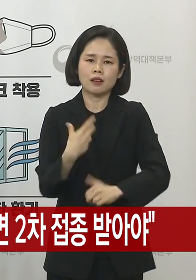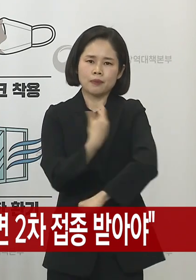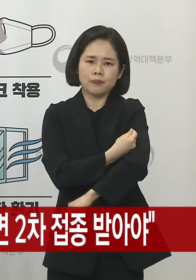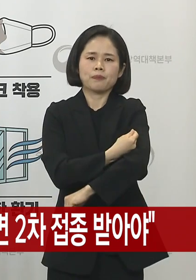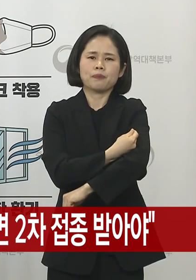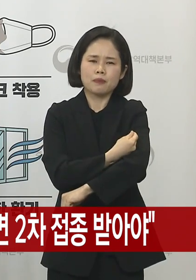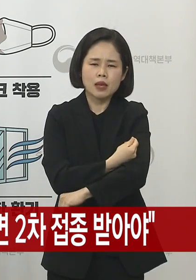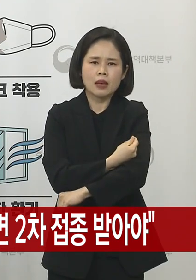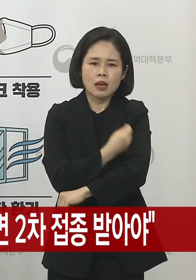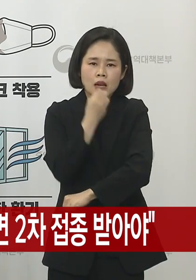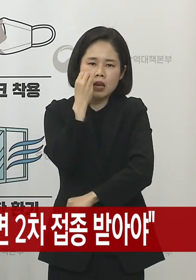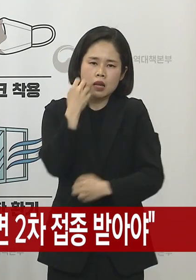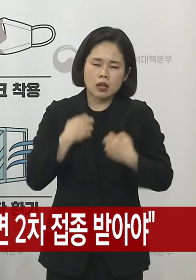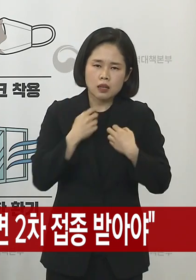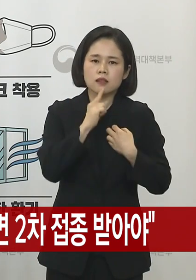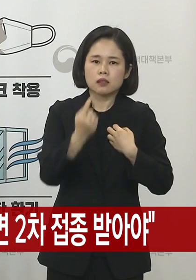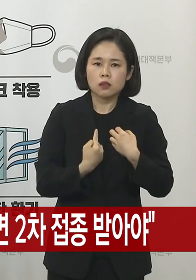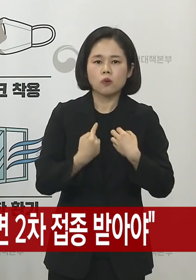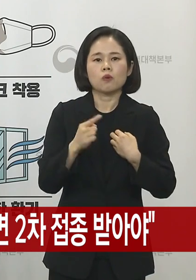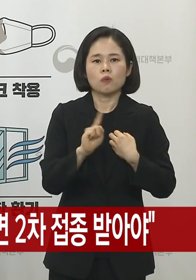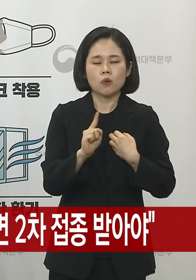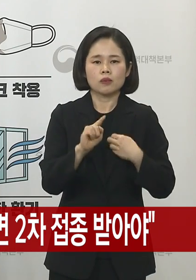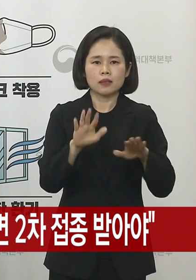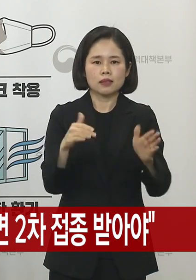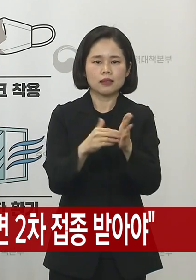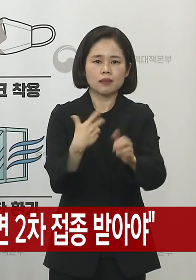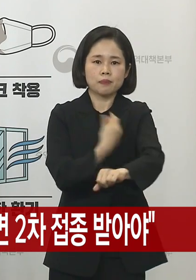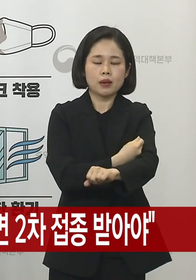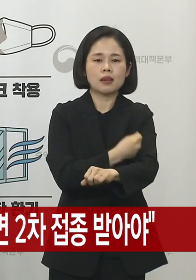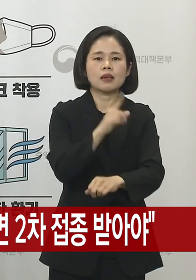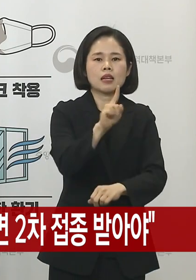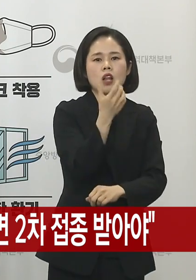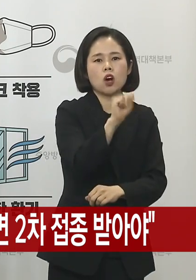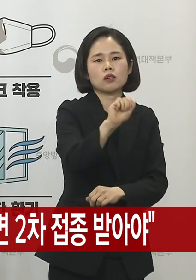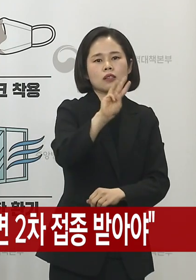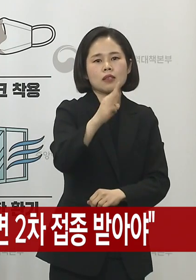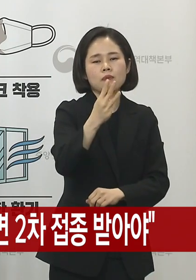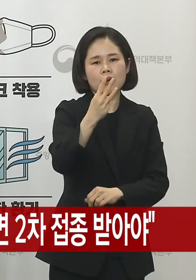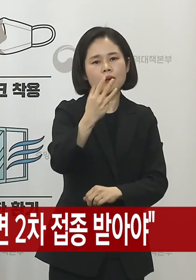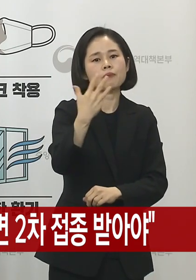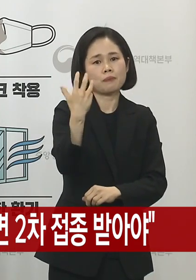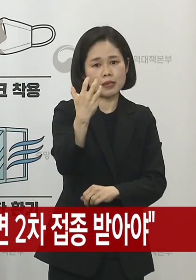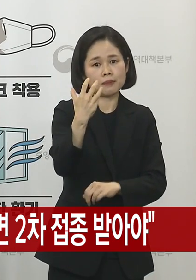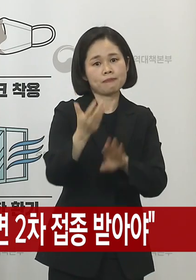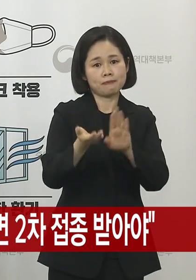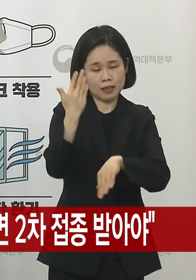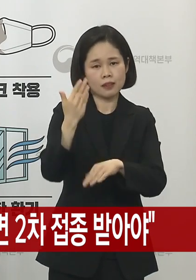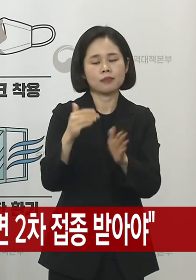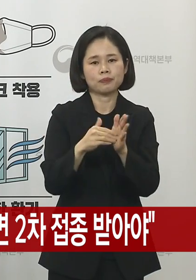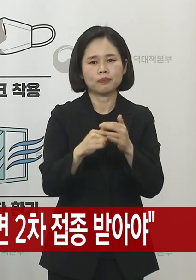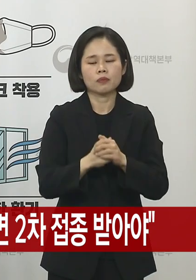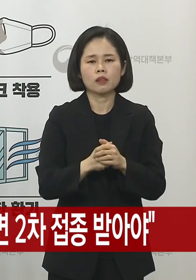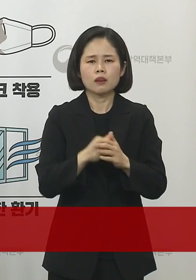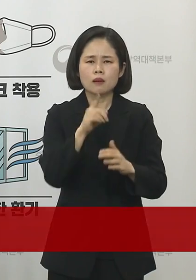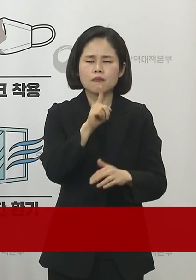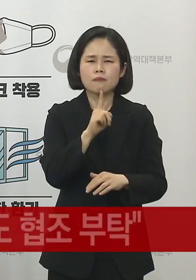현재까지 예방접종은 누적으로 1억 385만 건이 이루어졌습니다. 이 중 이상 반응은